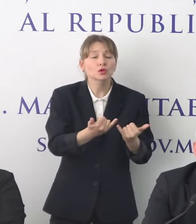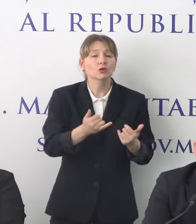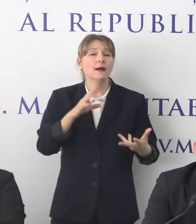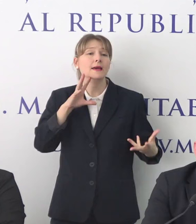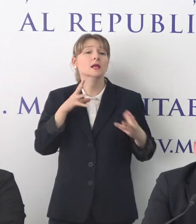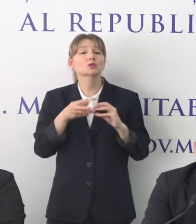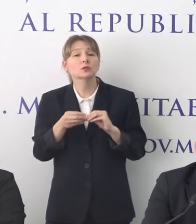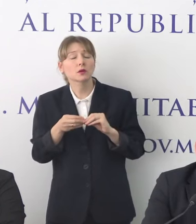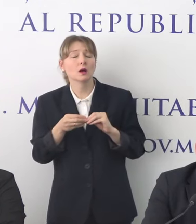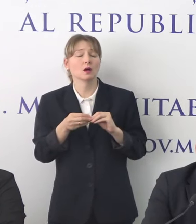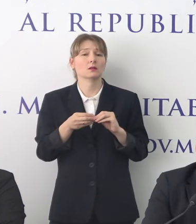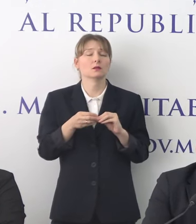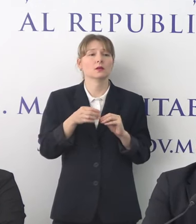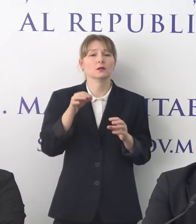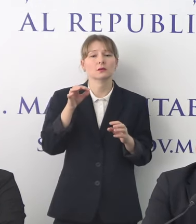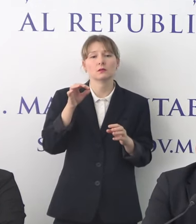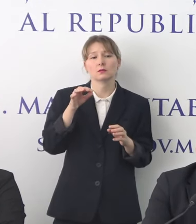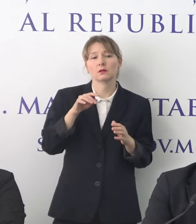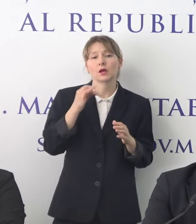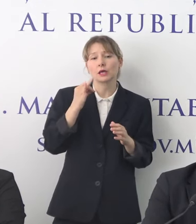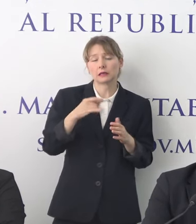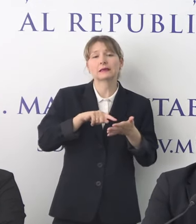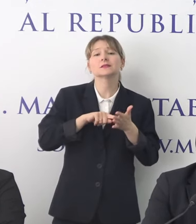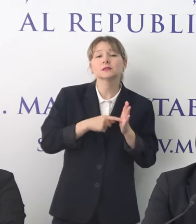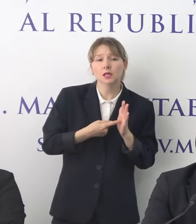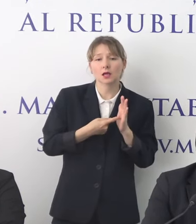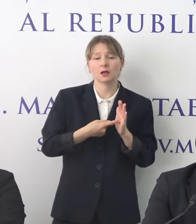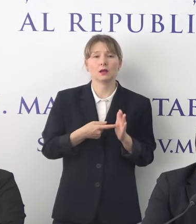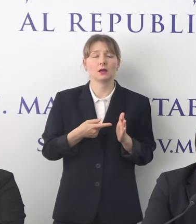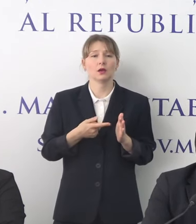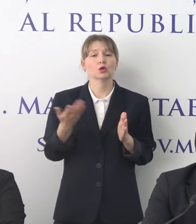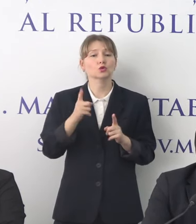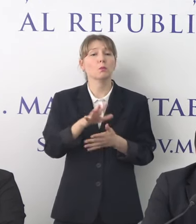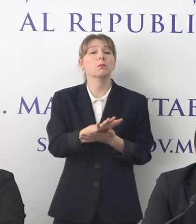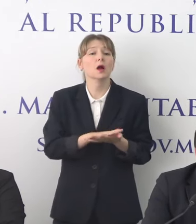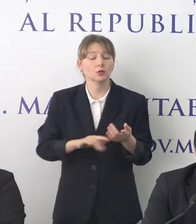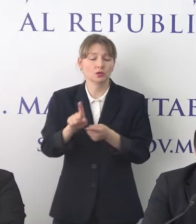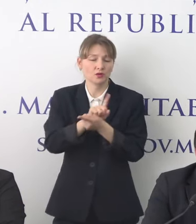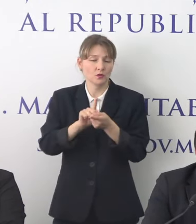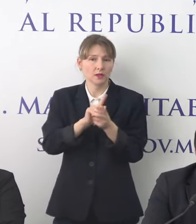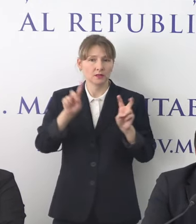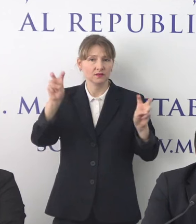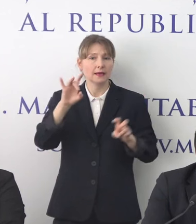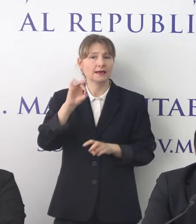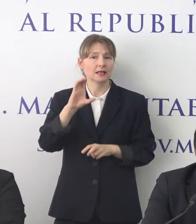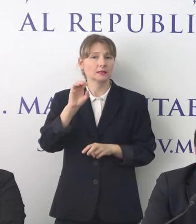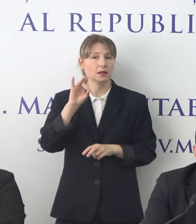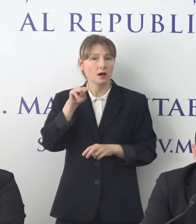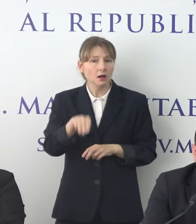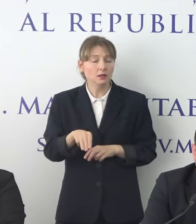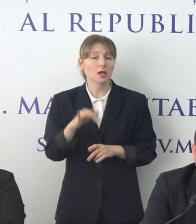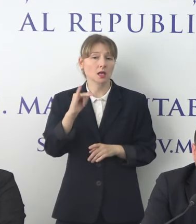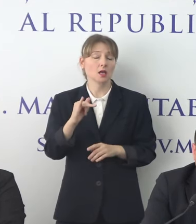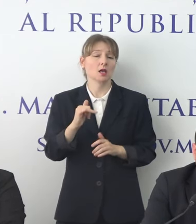soluții și, în special, colegilor din teritorii, pentru a continua reforma Restart și a oferi